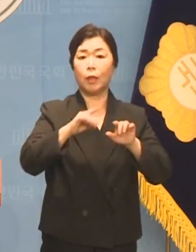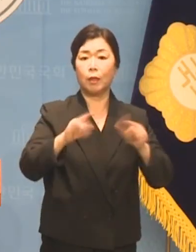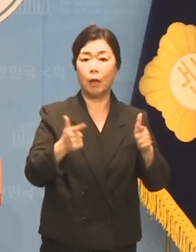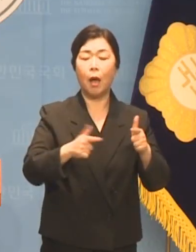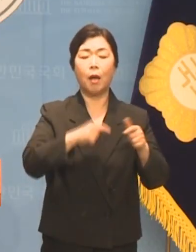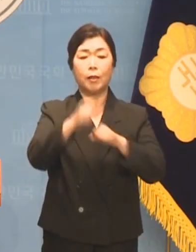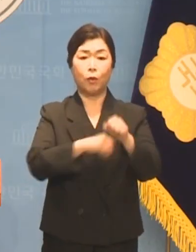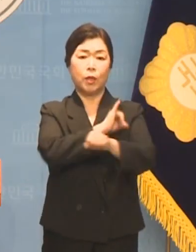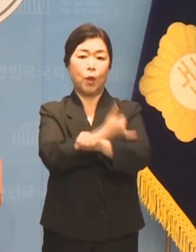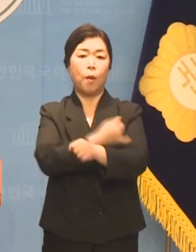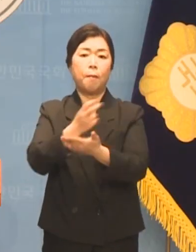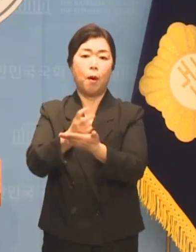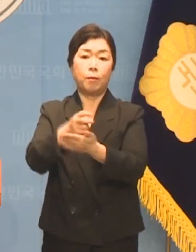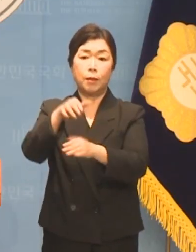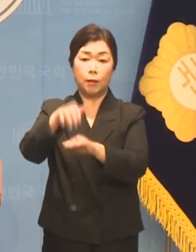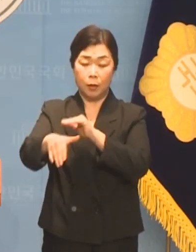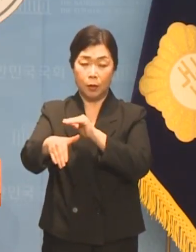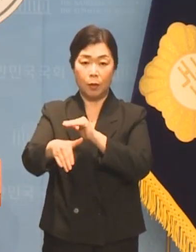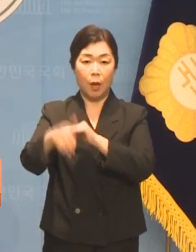자유인권 법치의